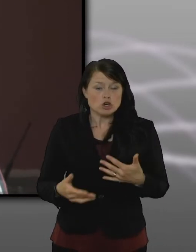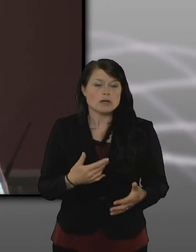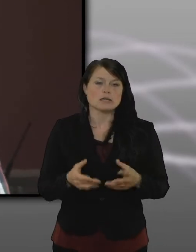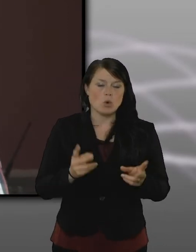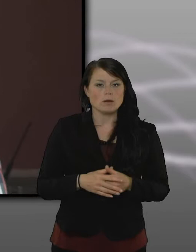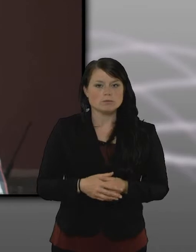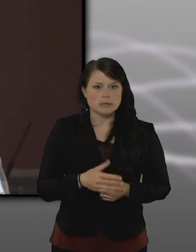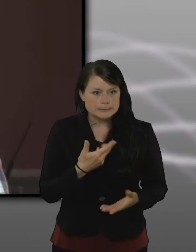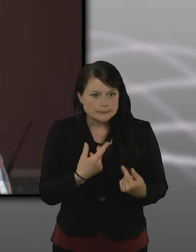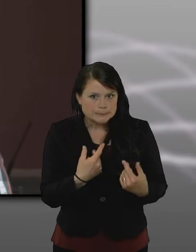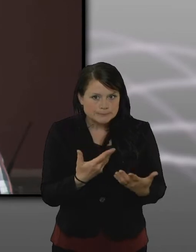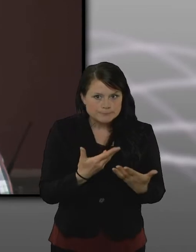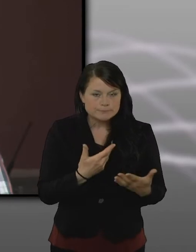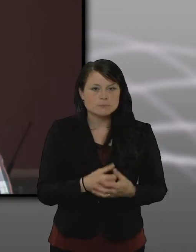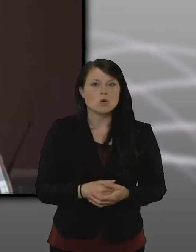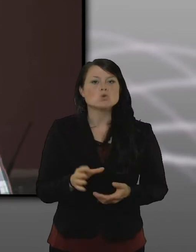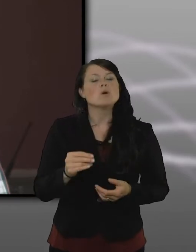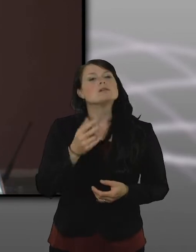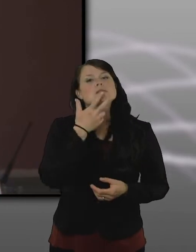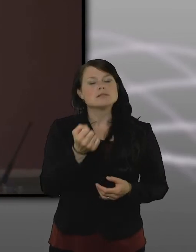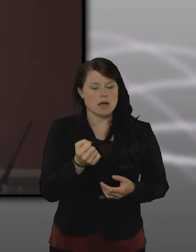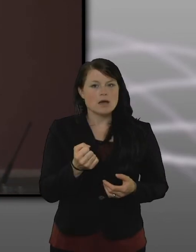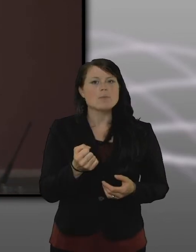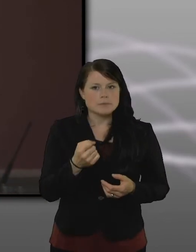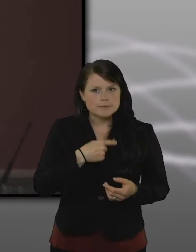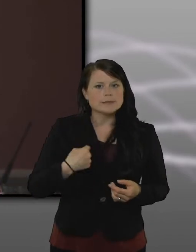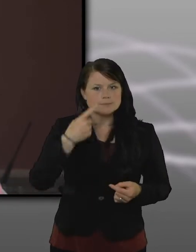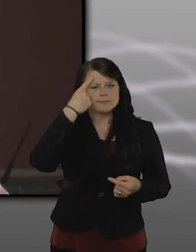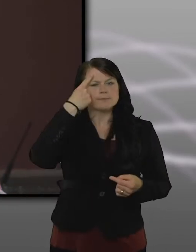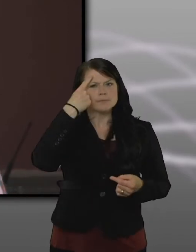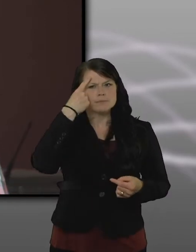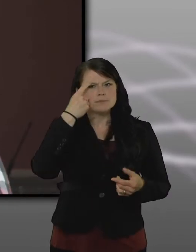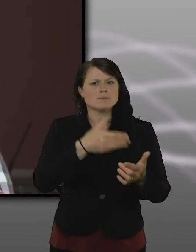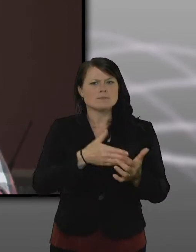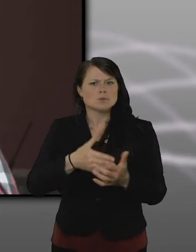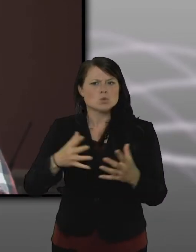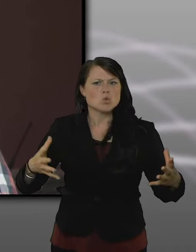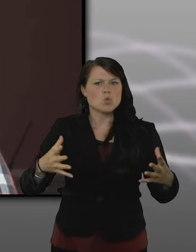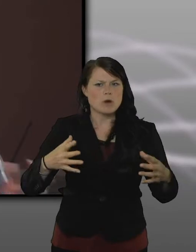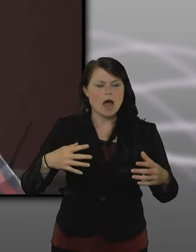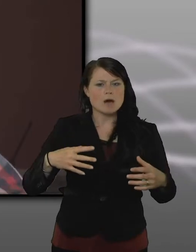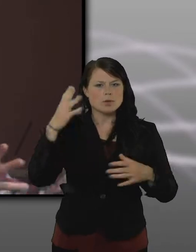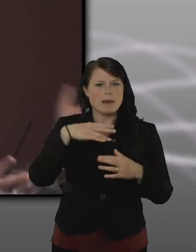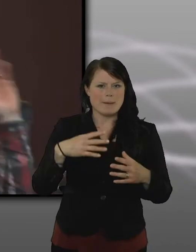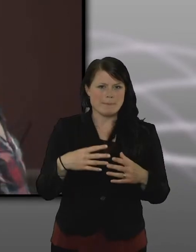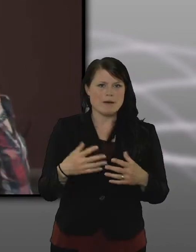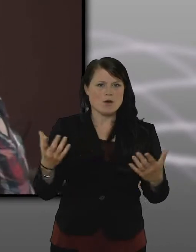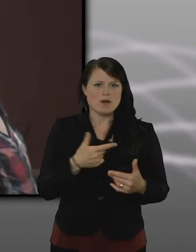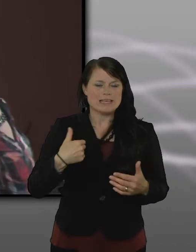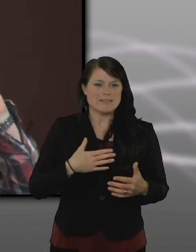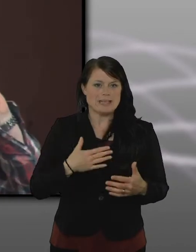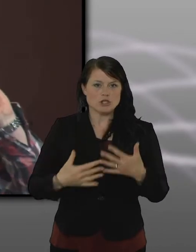då väldigt snabbt kom vi fram till de stora problemen med den här typen av tjänst. Det vi vill göra,